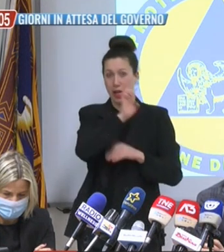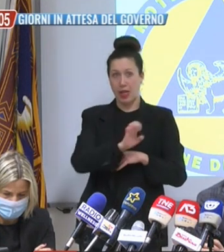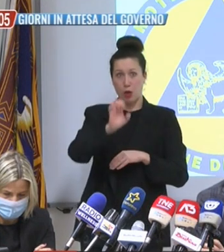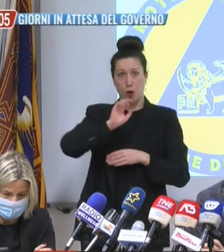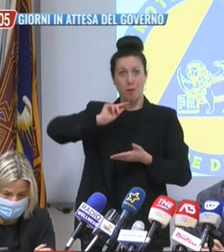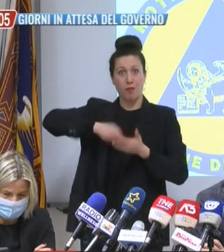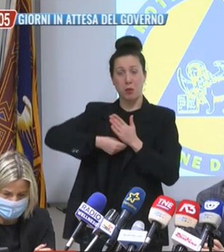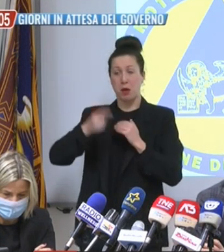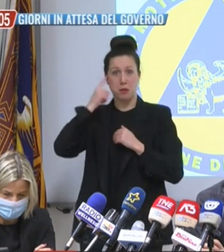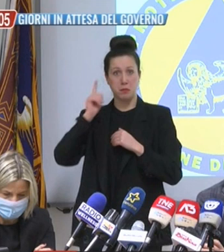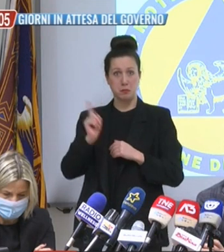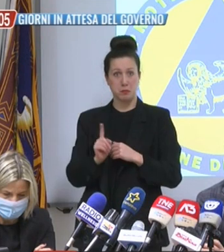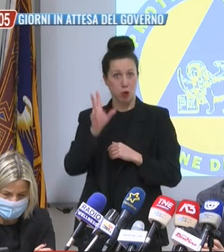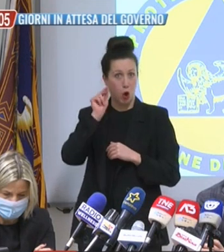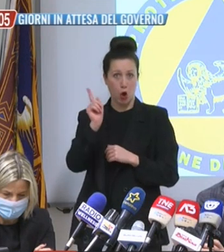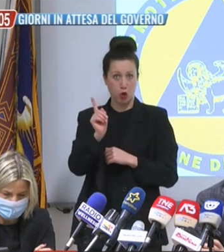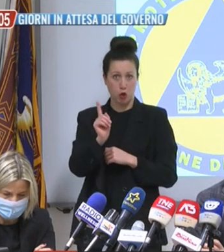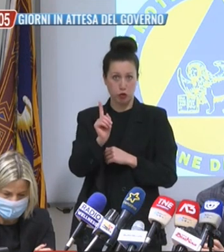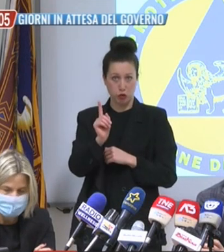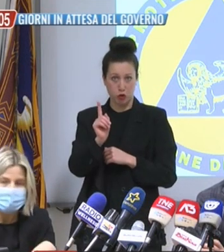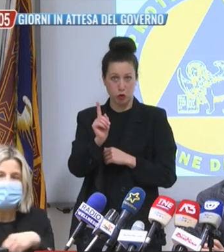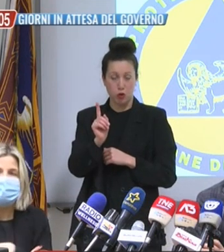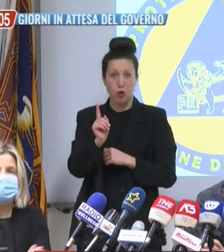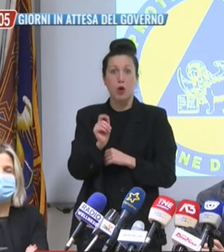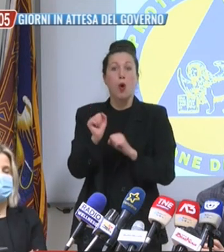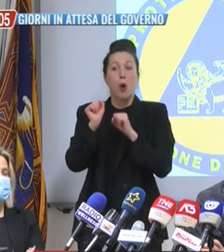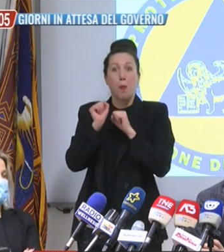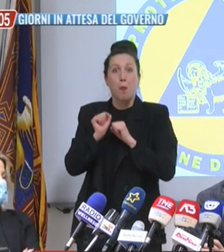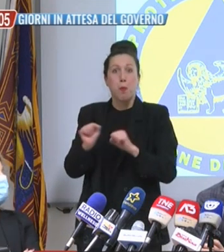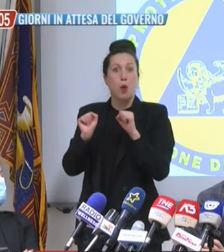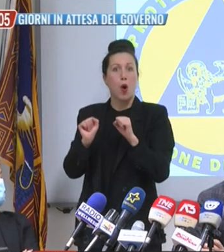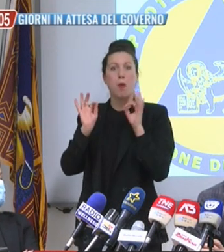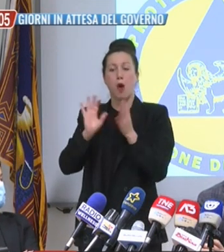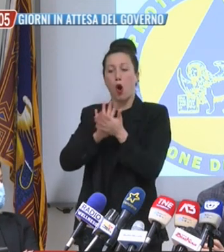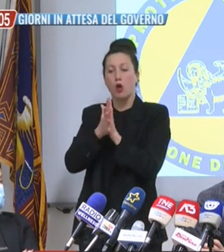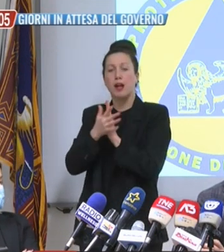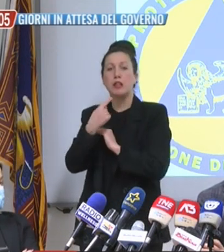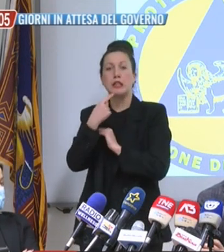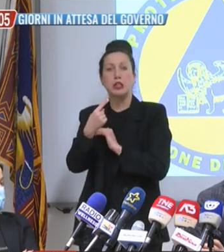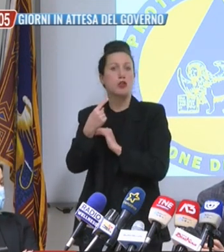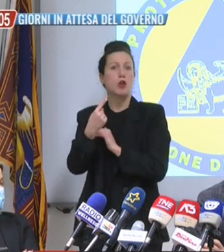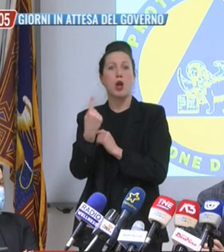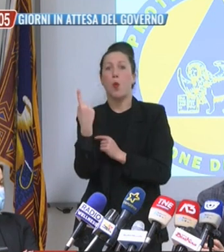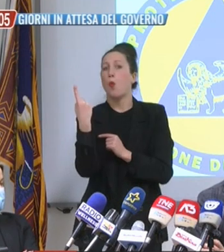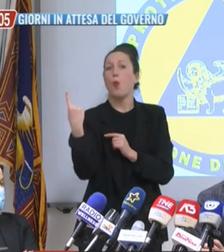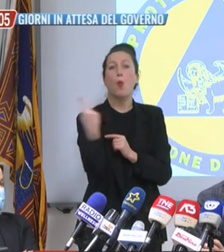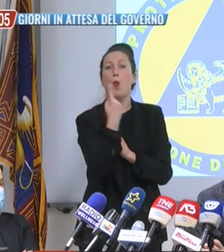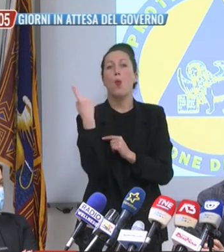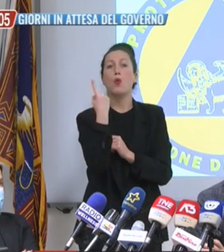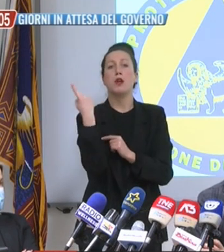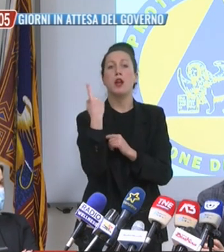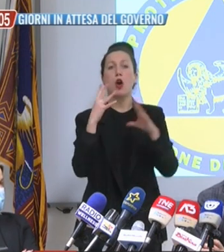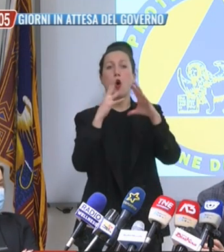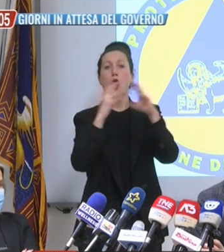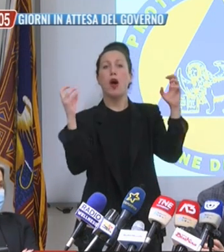si siano impegnati per iscritto ad avere un unico fornitore definito dal contratto europeo, vuol dire che non possono andare a trattare